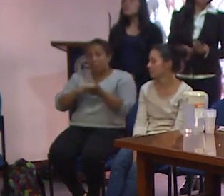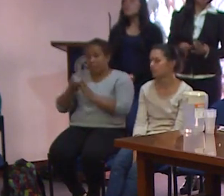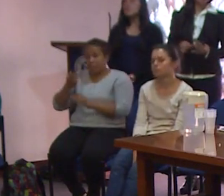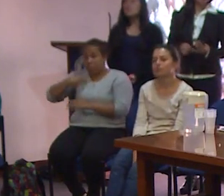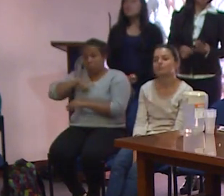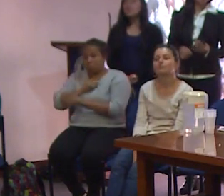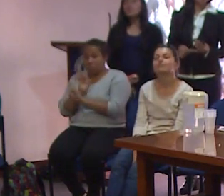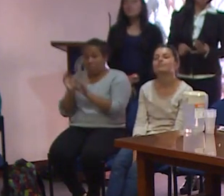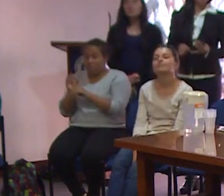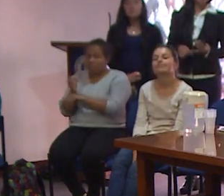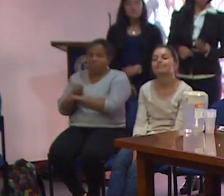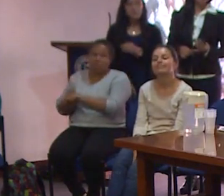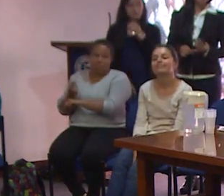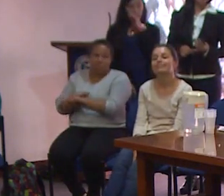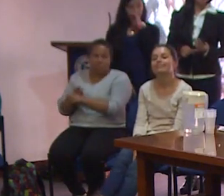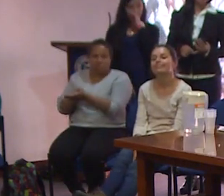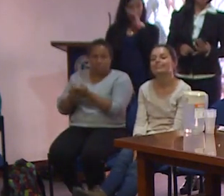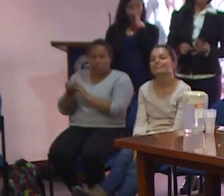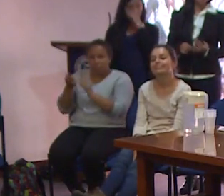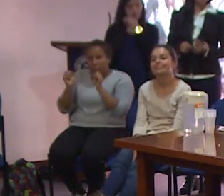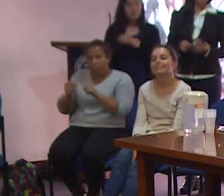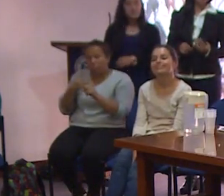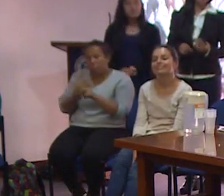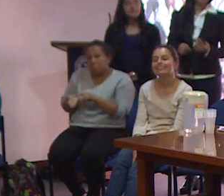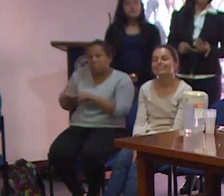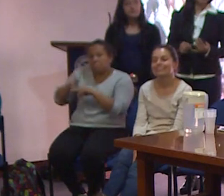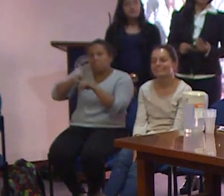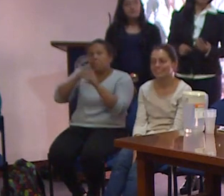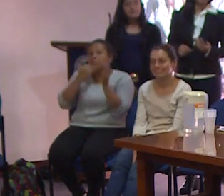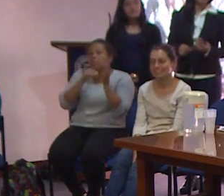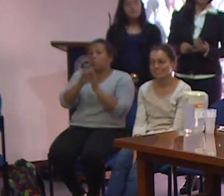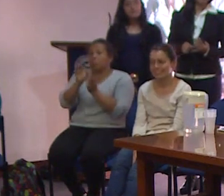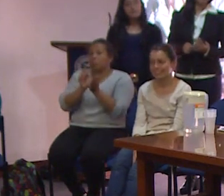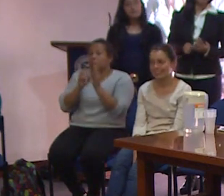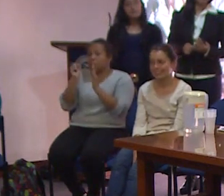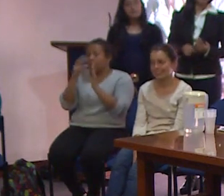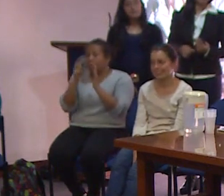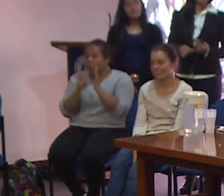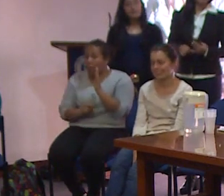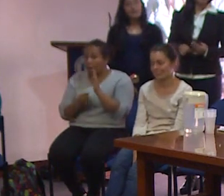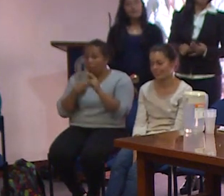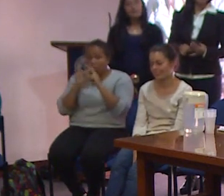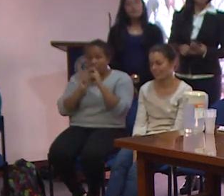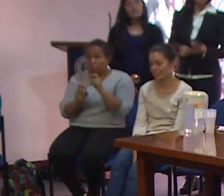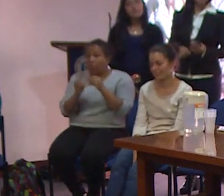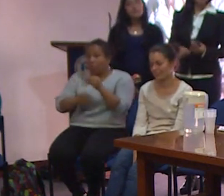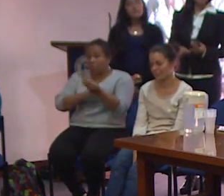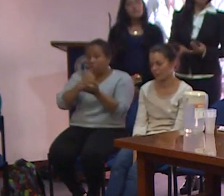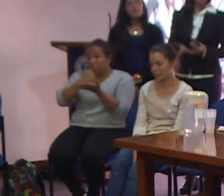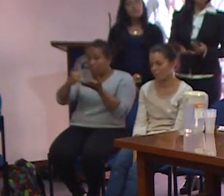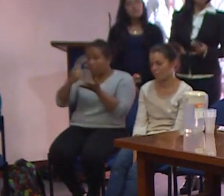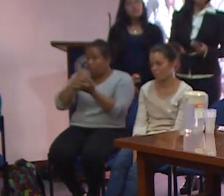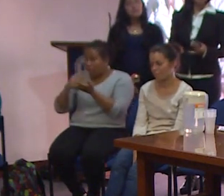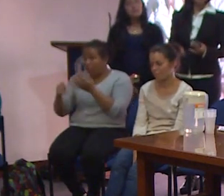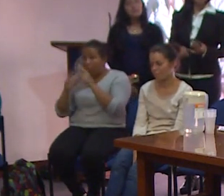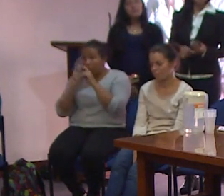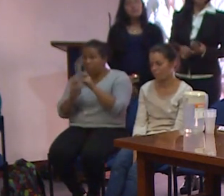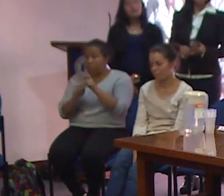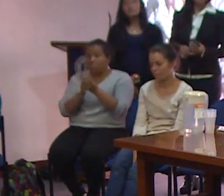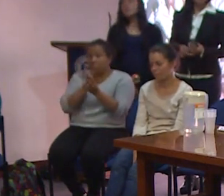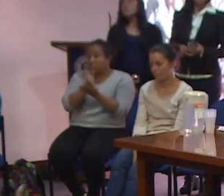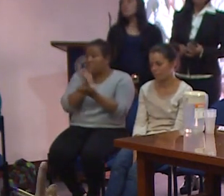puede hacer ciertos ejercicios. Existen orientaciones. A seminario de investigación hay personas que han pasado por dos, tres líneas preguntando cosas.